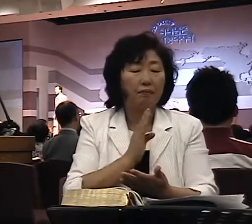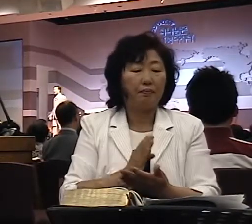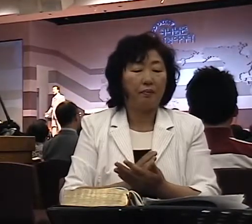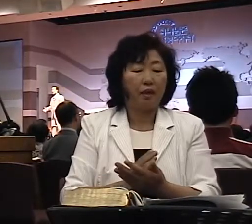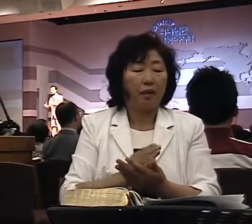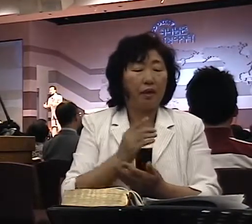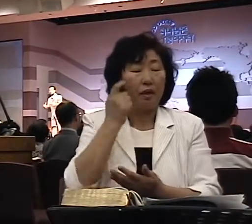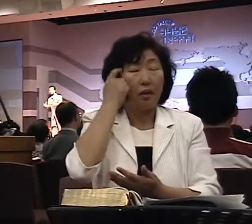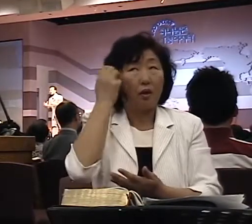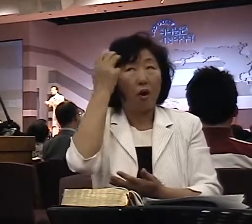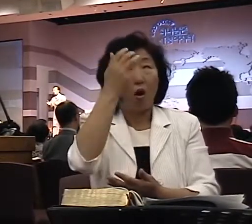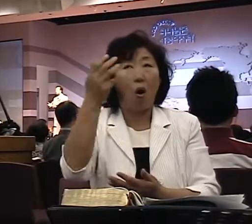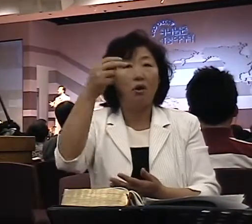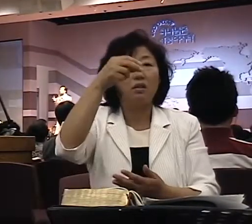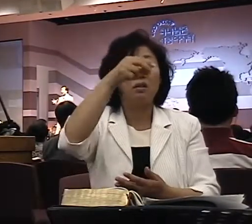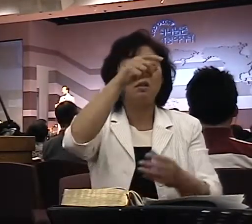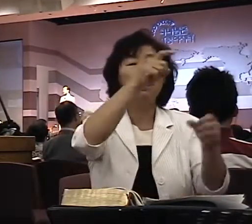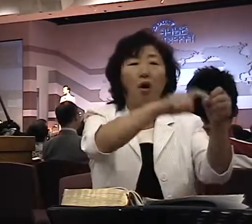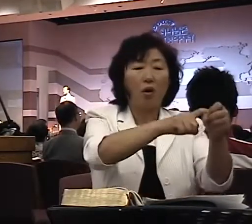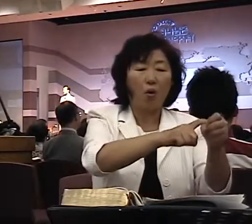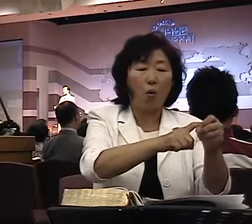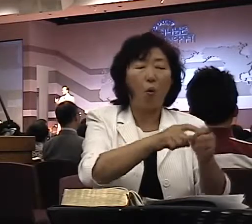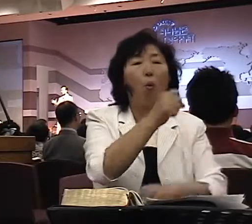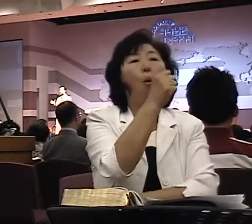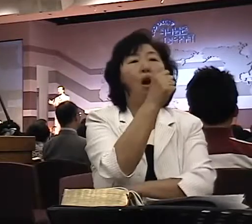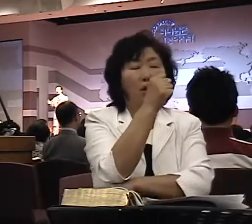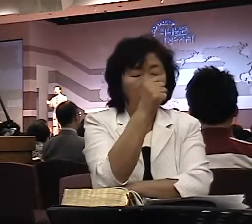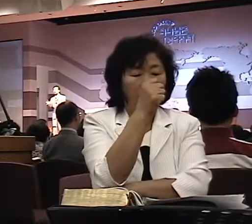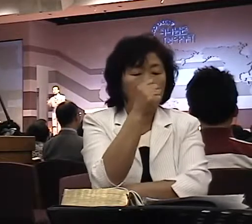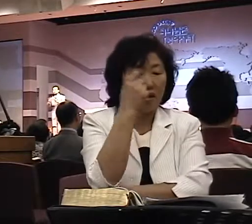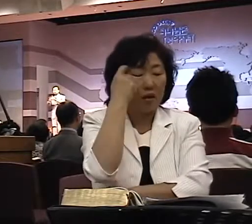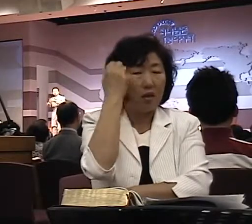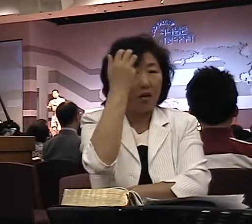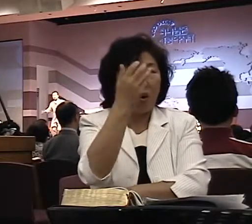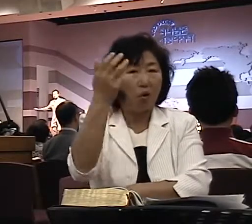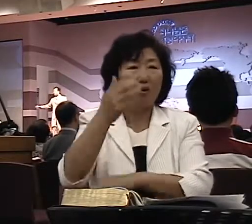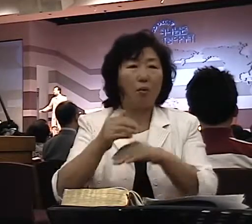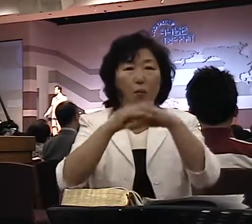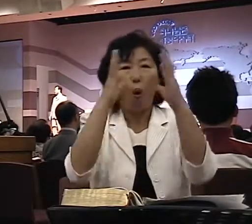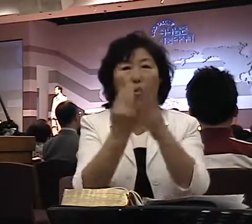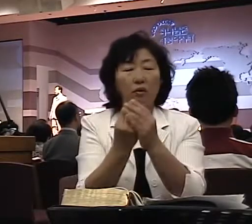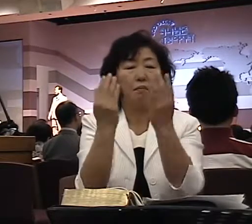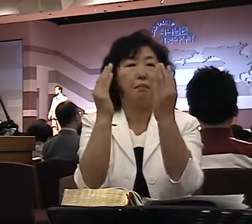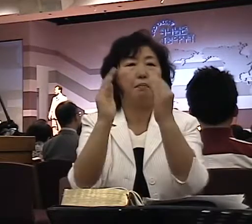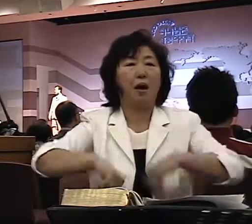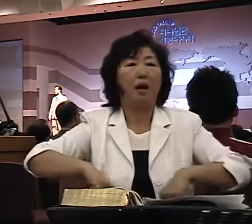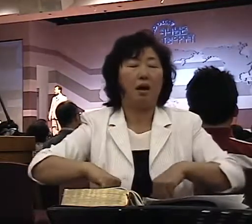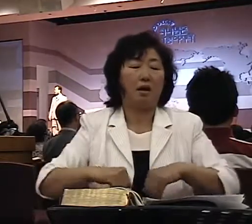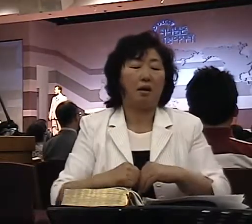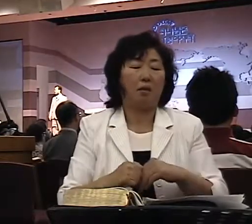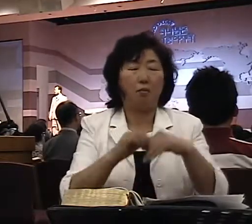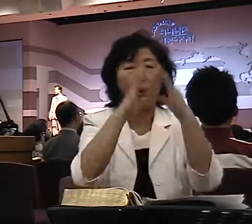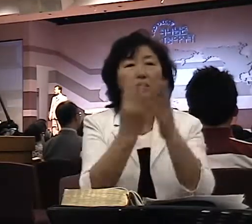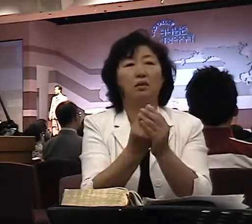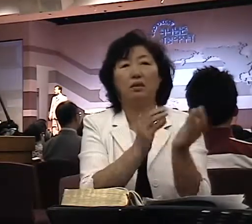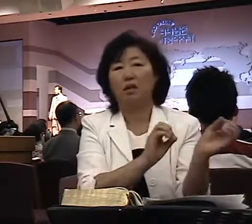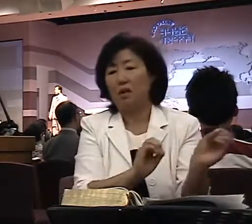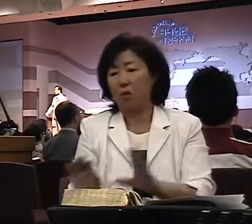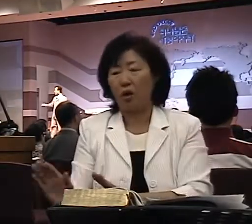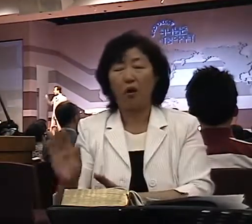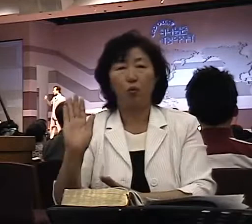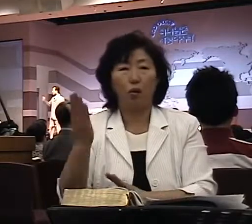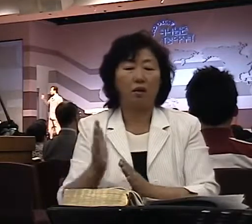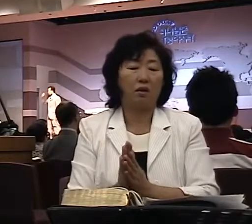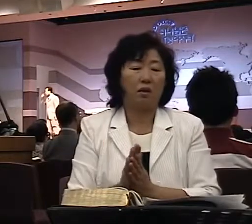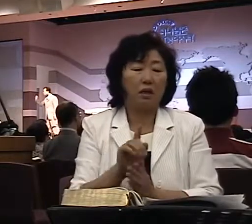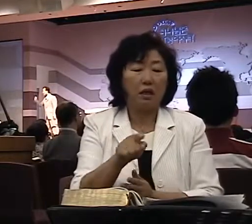영적 원리인데, 그래서 우리의 영이 망가지면, 영성이 망가지면 모든 것을 잃게 된다는 것입니다.